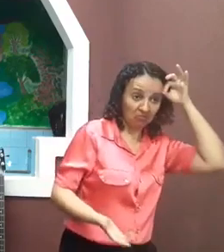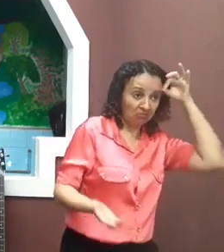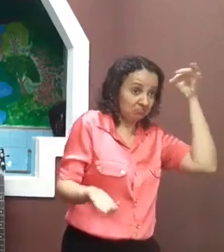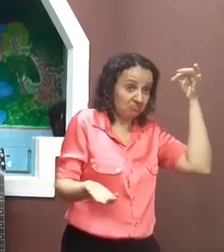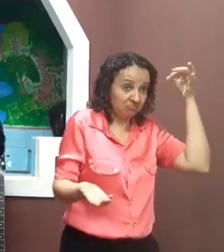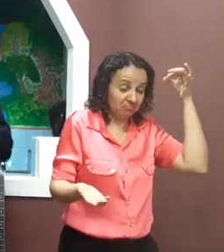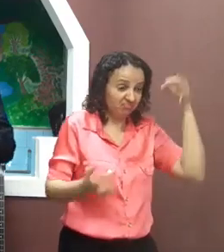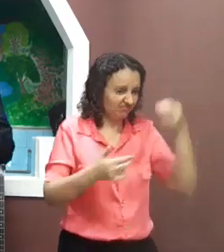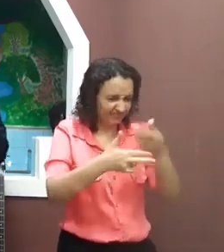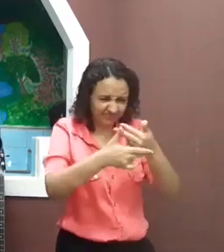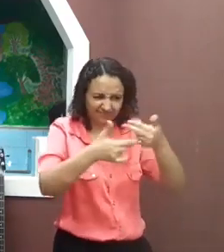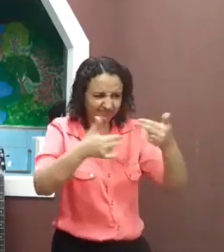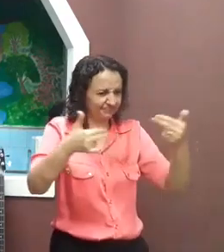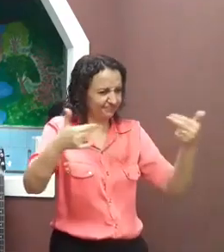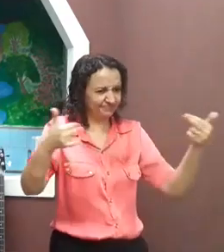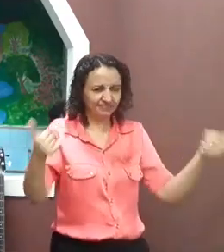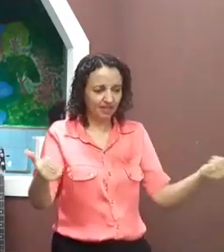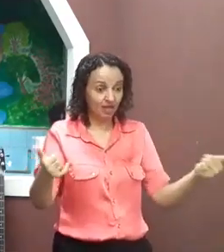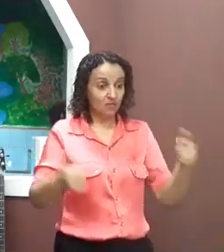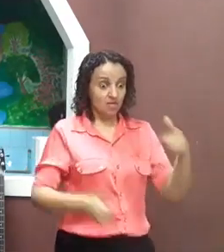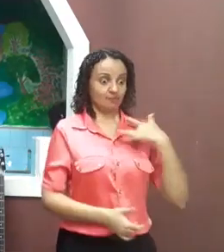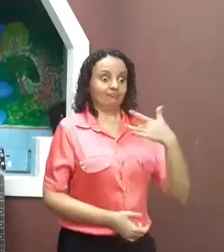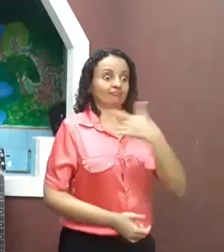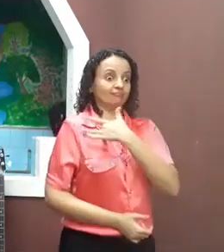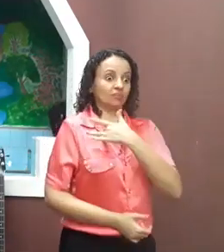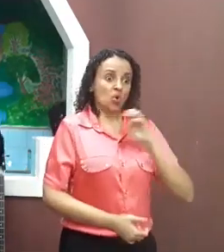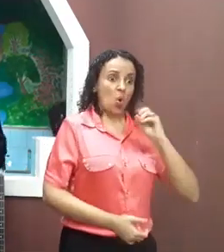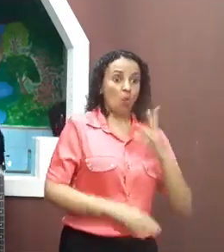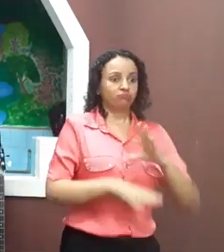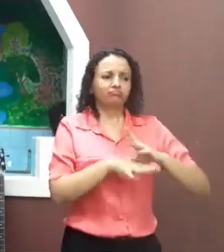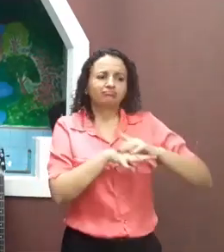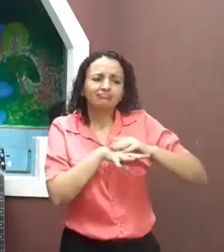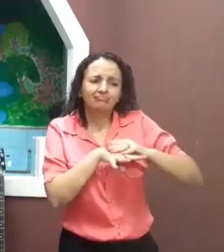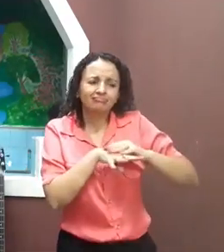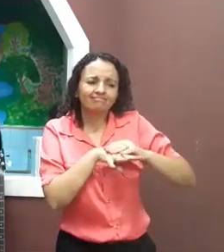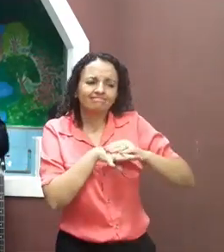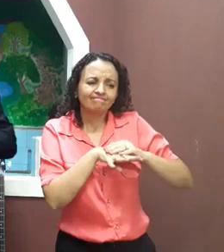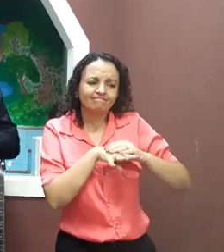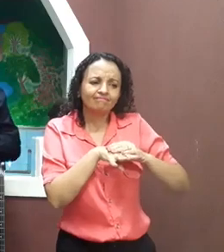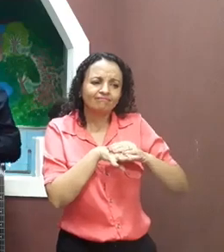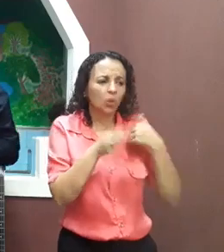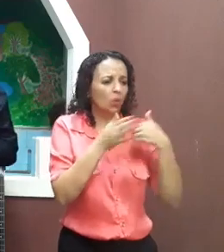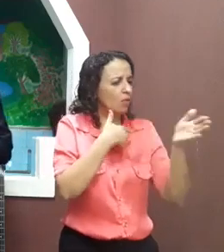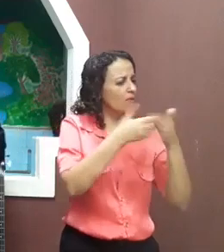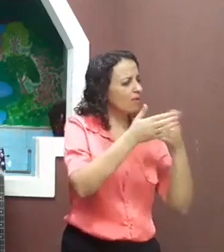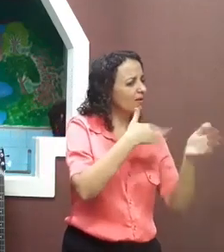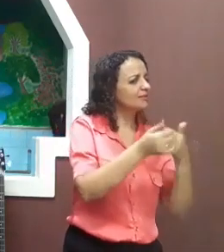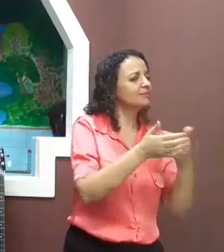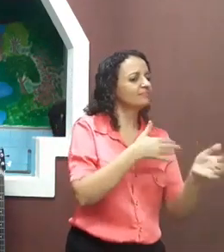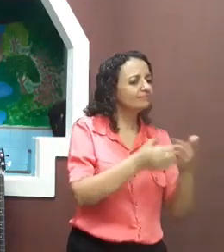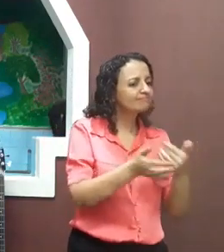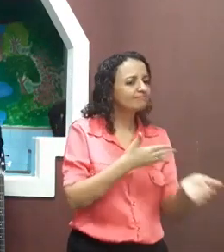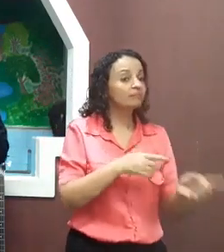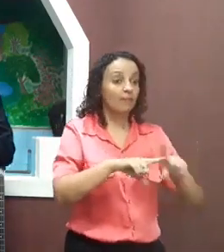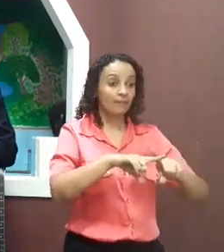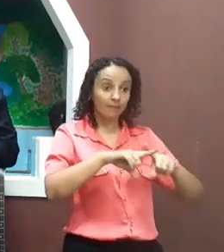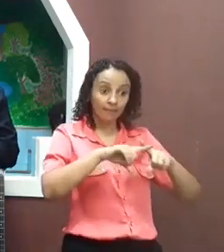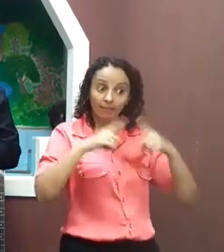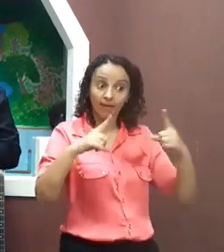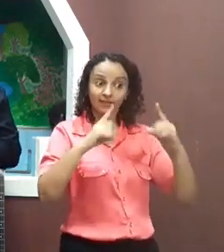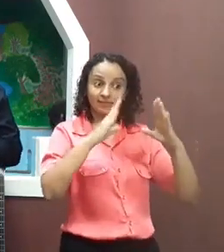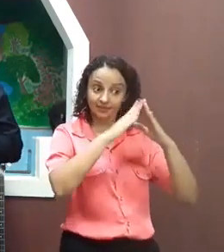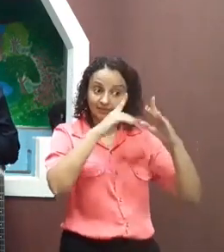pode ser muito saudável, você pode estar adoecido. Mas quando nós estamos na igreja do Senhor,